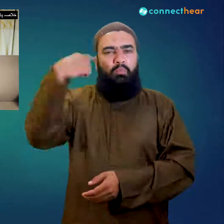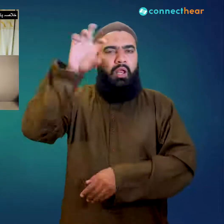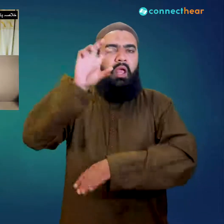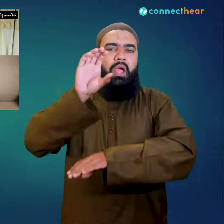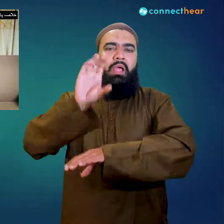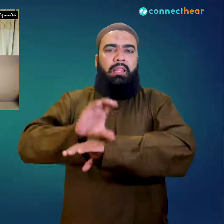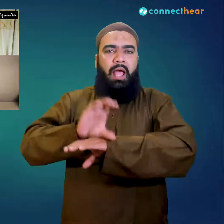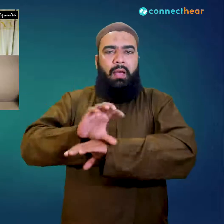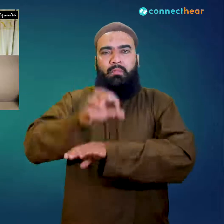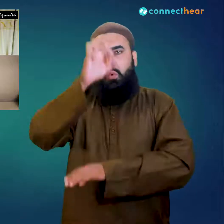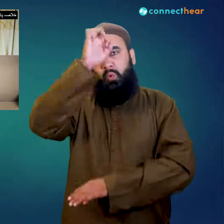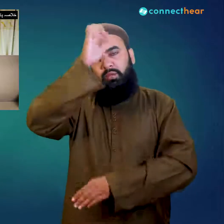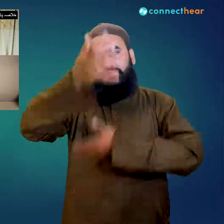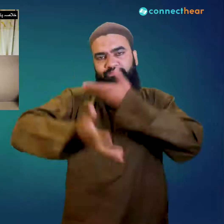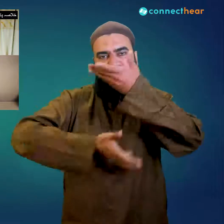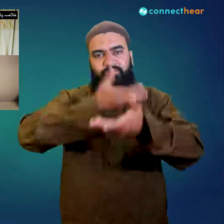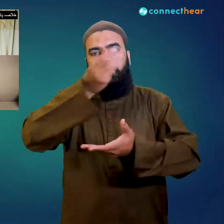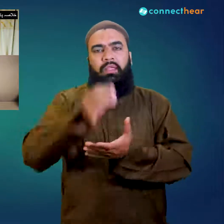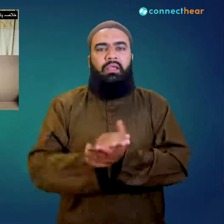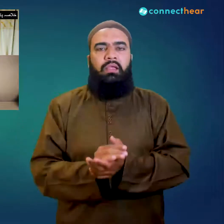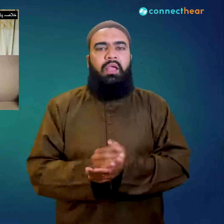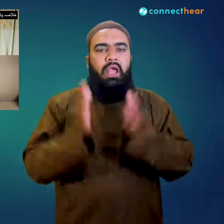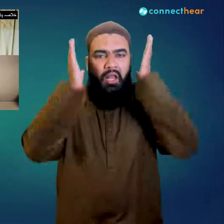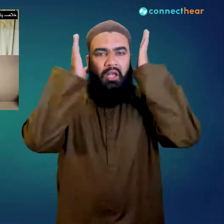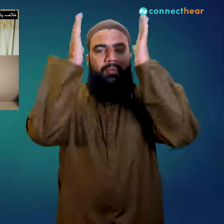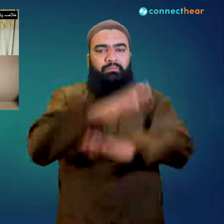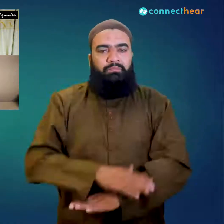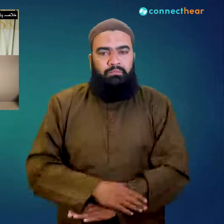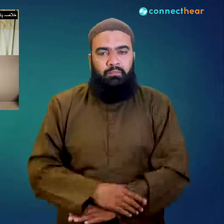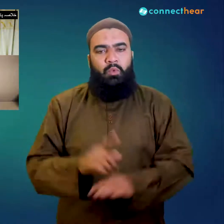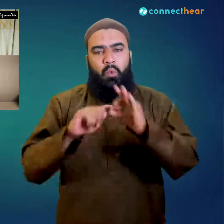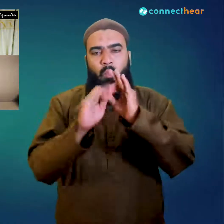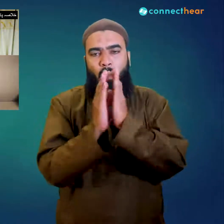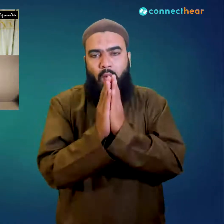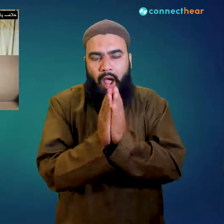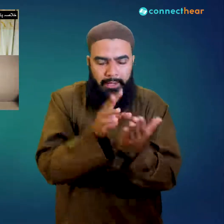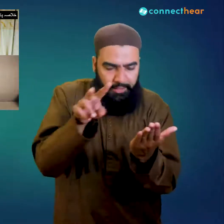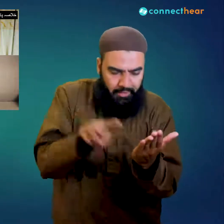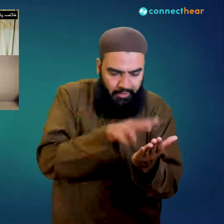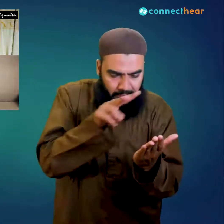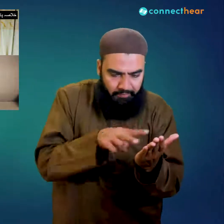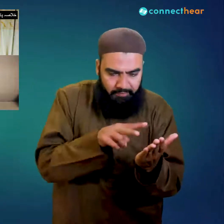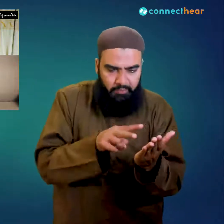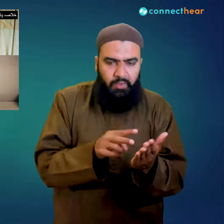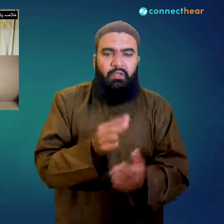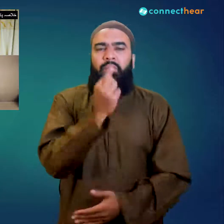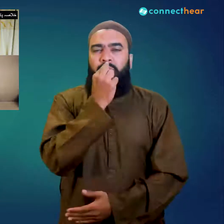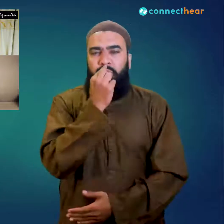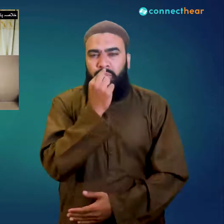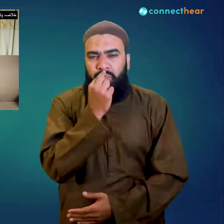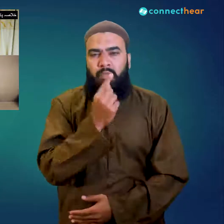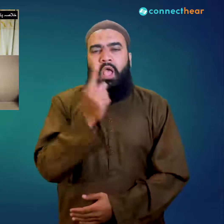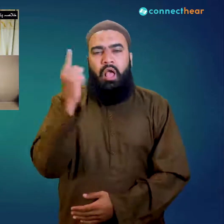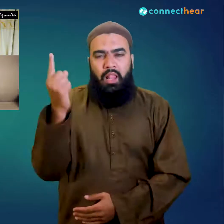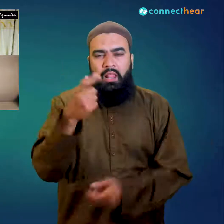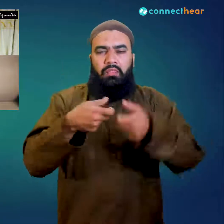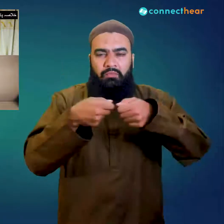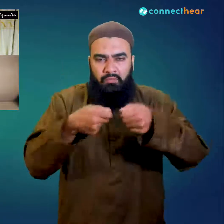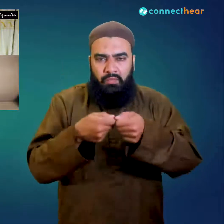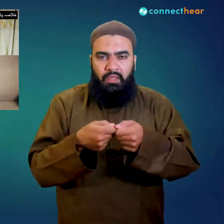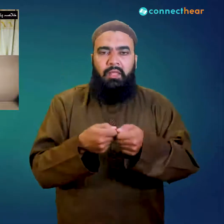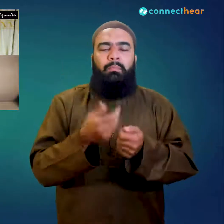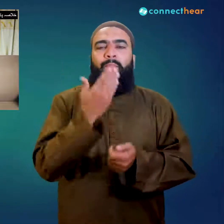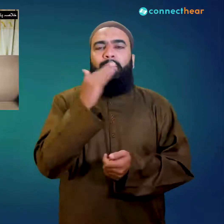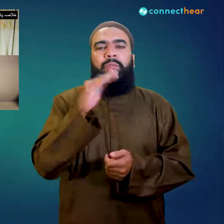نماز ہے، تلاوت ہے، تسبیحات ہیں، روزہ ہے، دوسری چیزیں، یہ سب اللہ کا ذکر ہے، اللہ کو